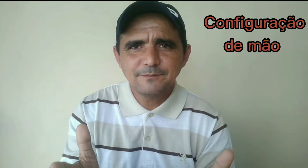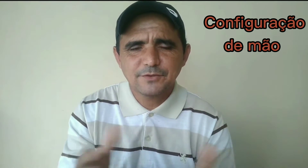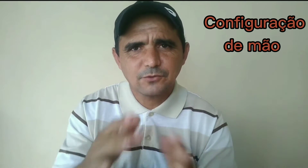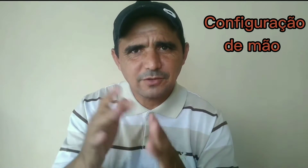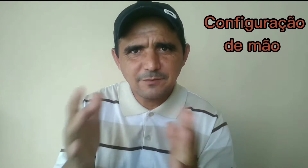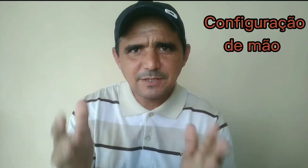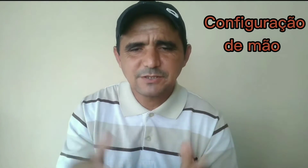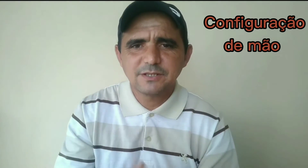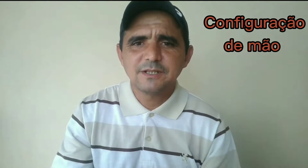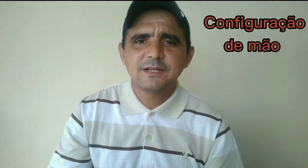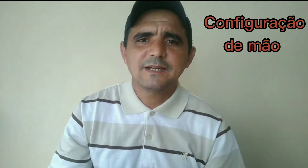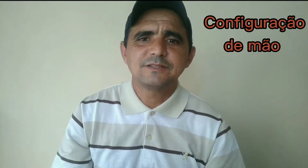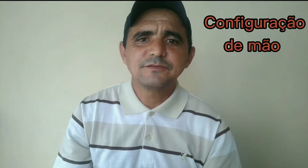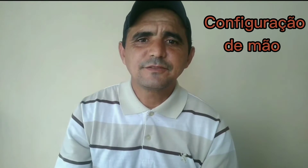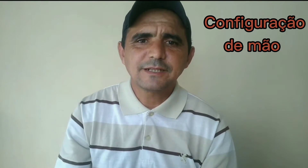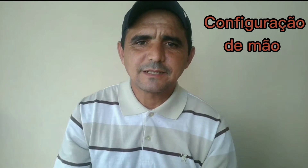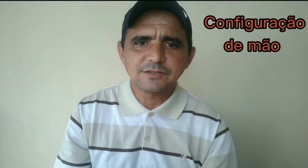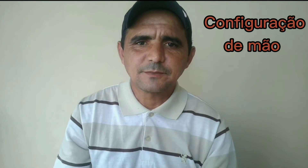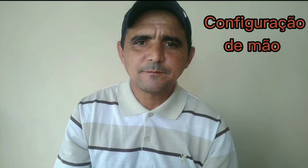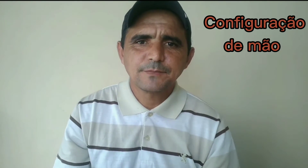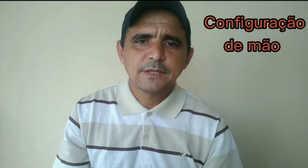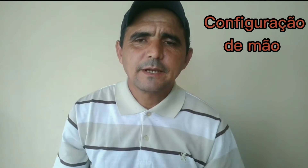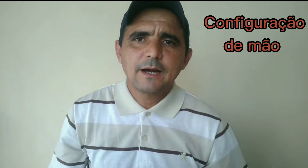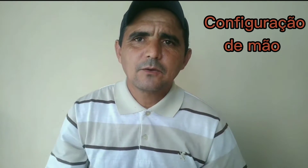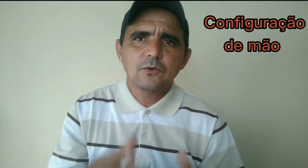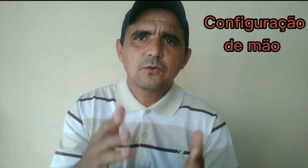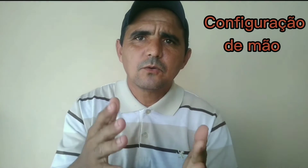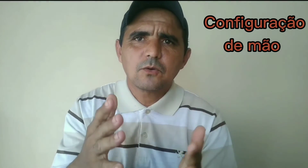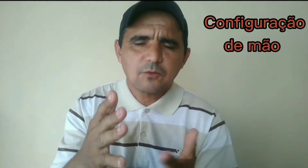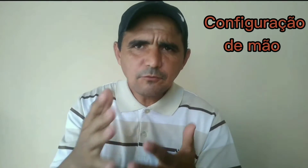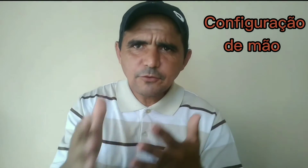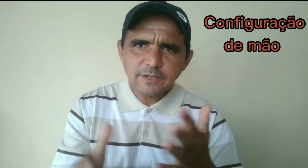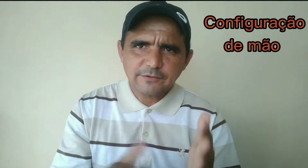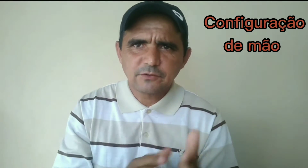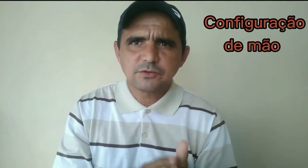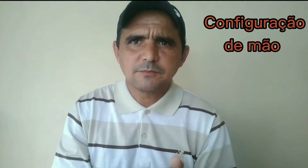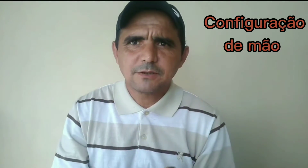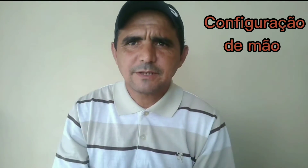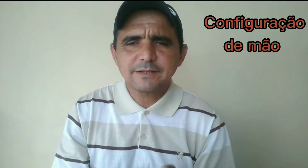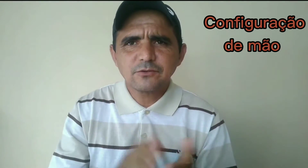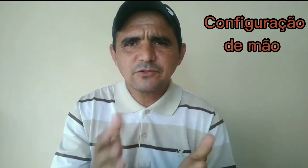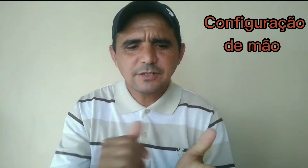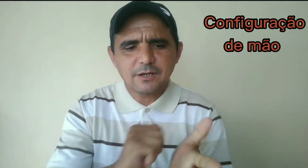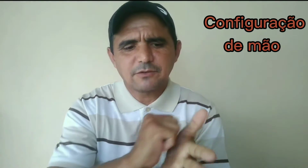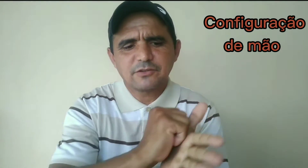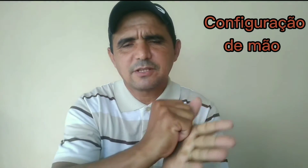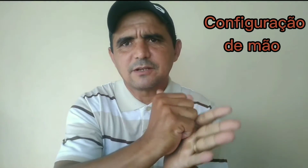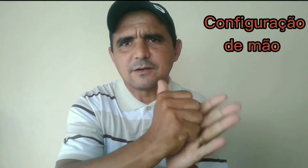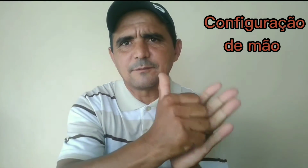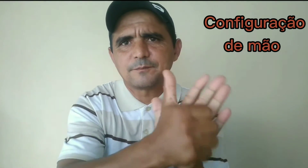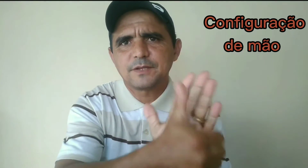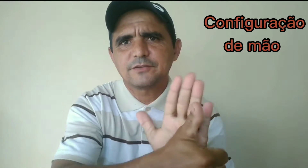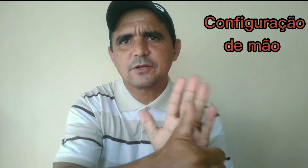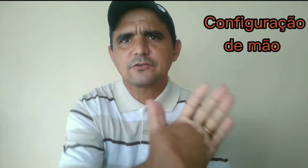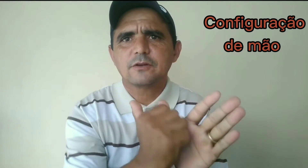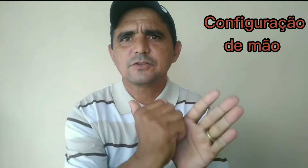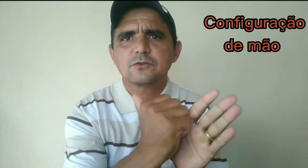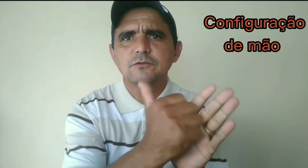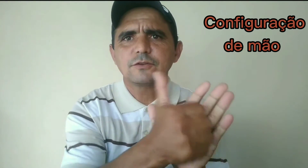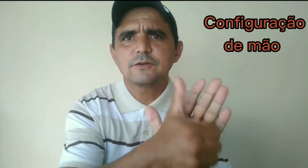São totalmente diferentes. A configuração de mão, ela tem um sinal, esse aqui, ó. Isso que é o sinal de